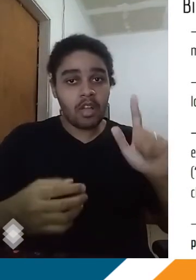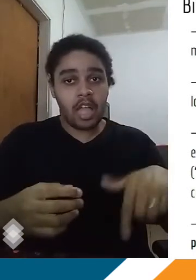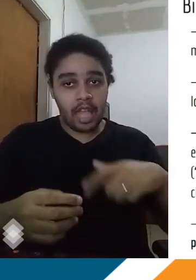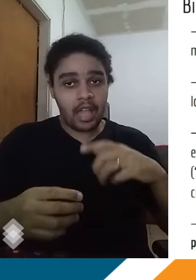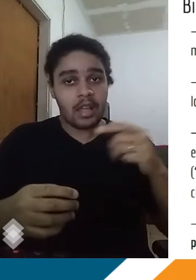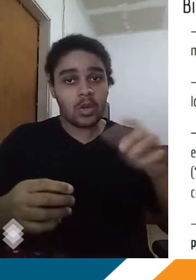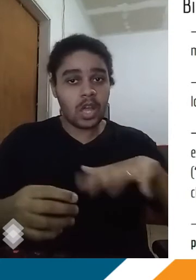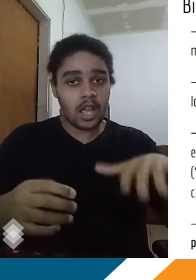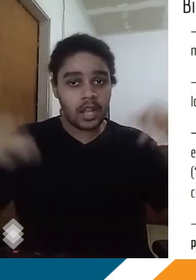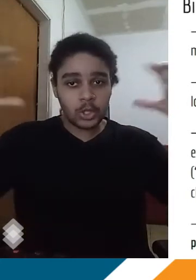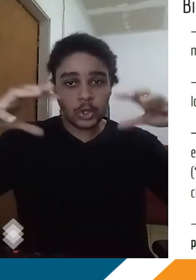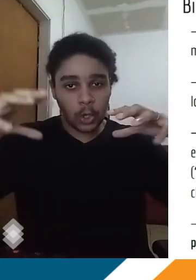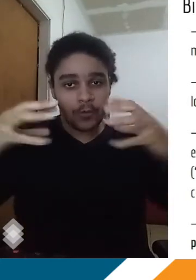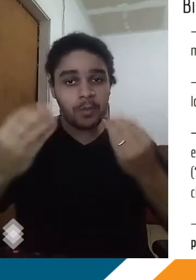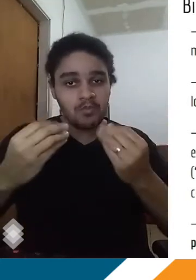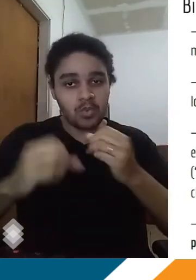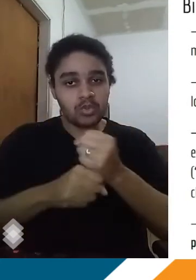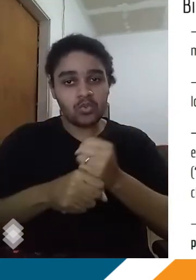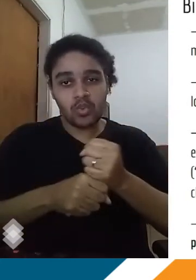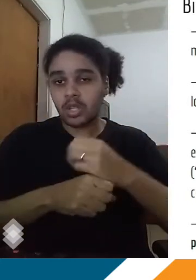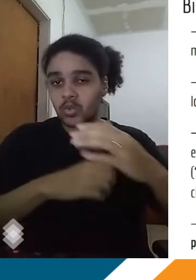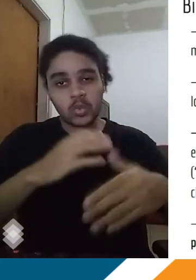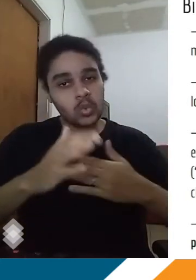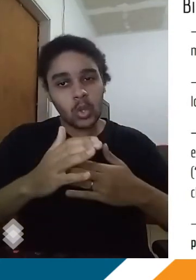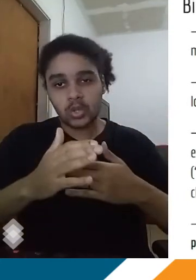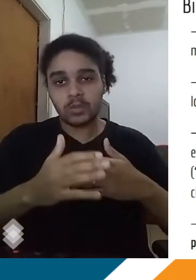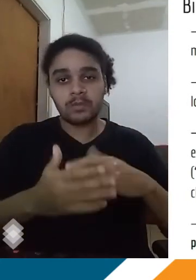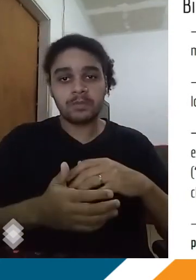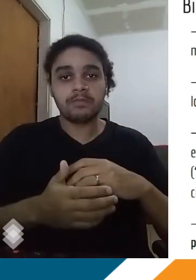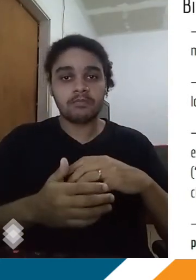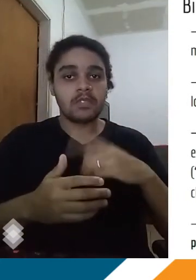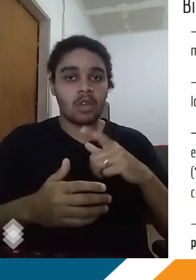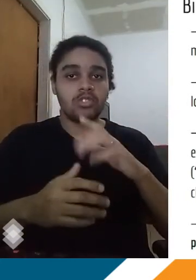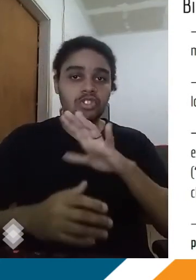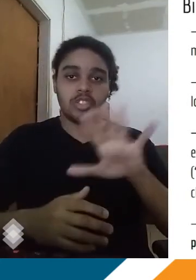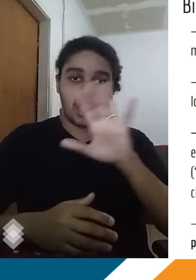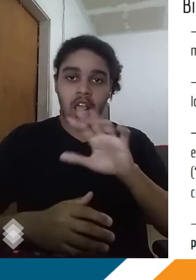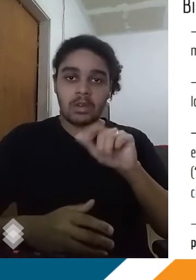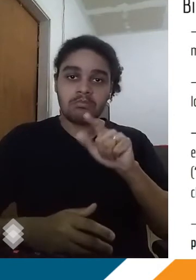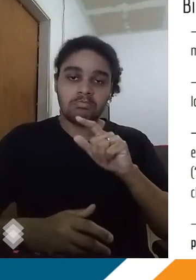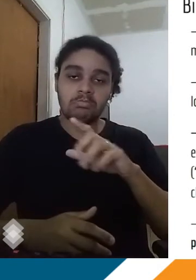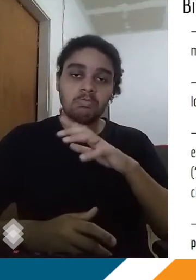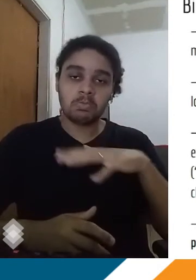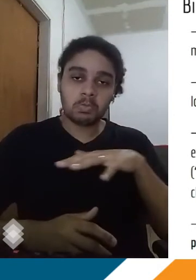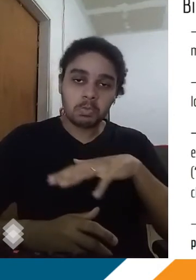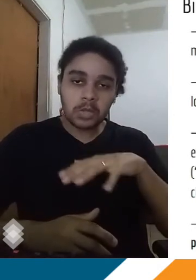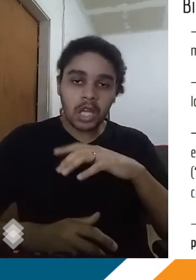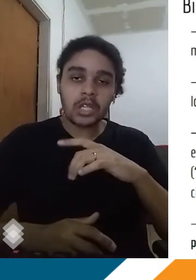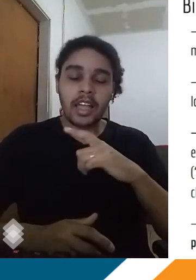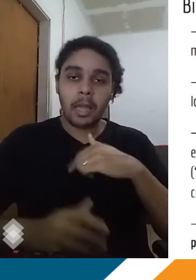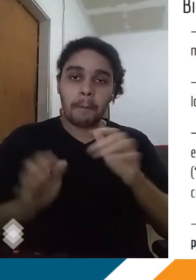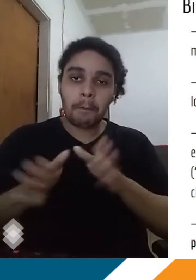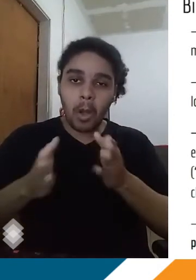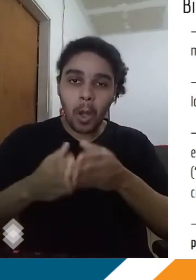chove bastante ao longo do ano inteiro. Em geral, esses solos do bioma amazônico são bastante espessos e pobres